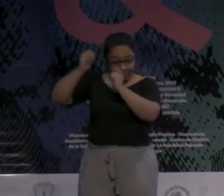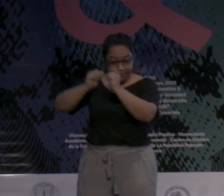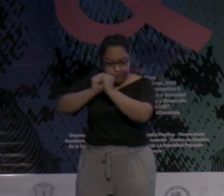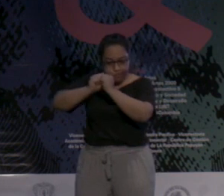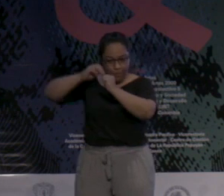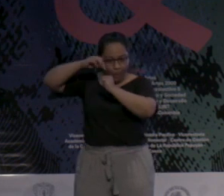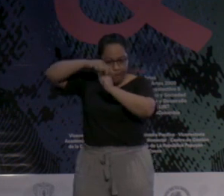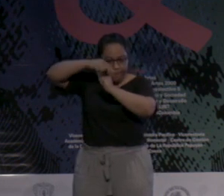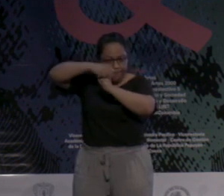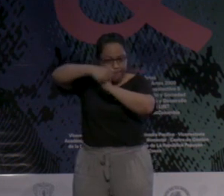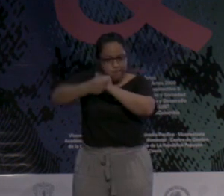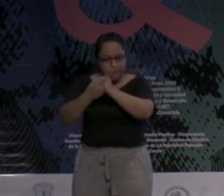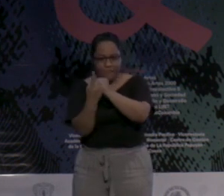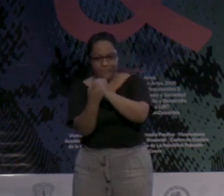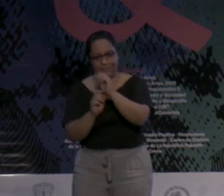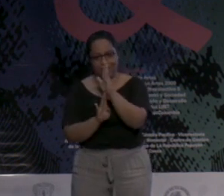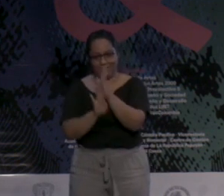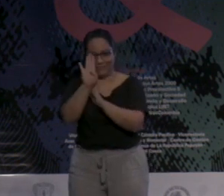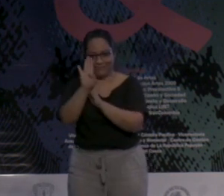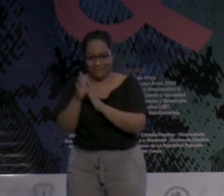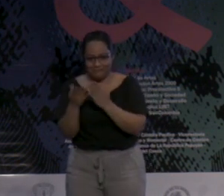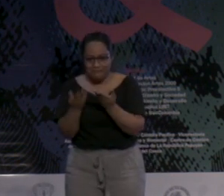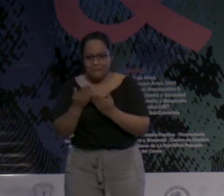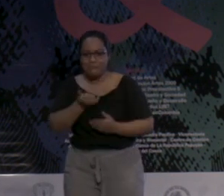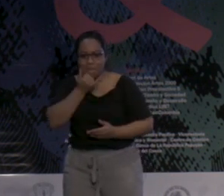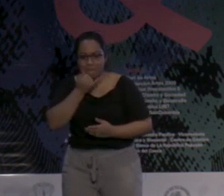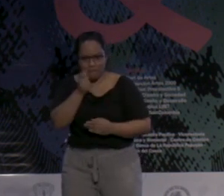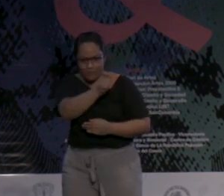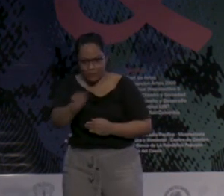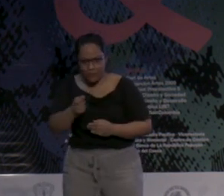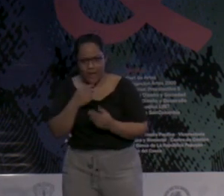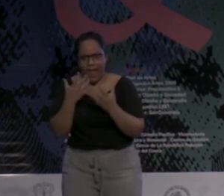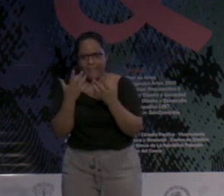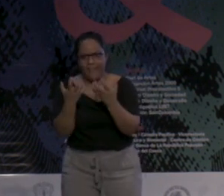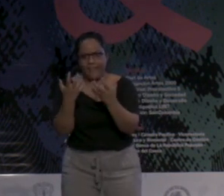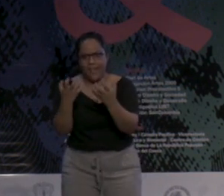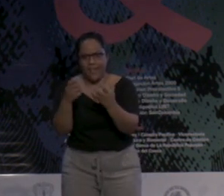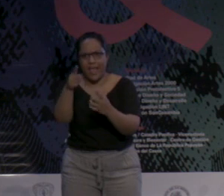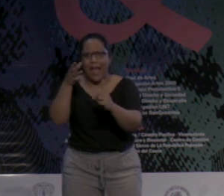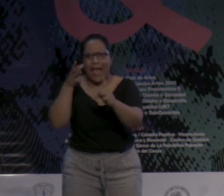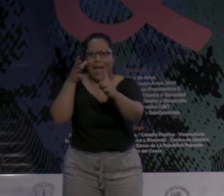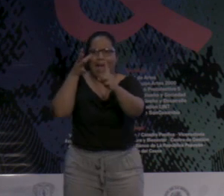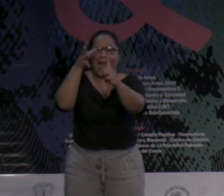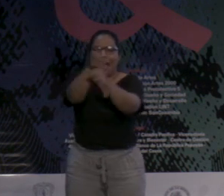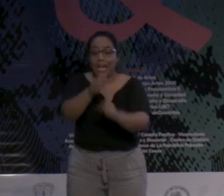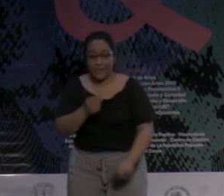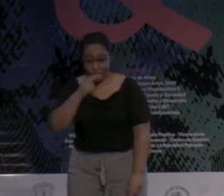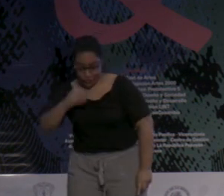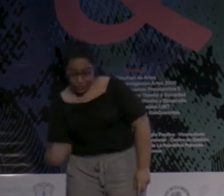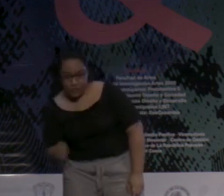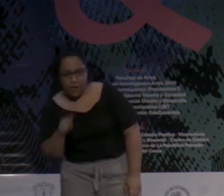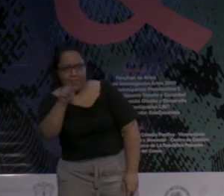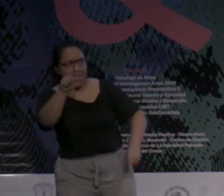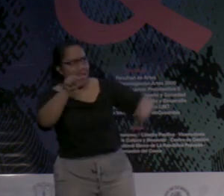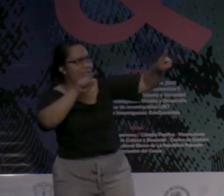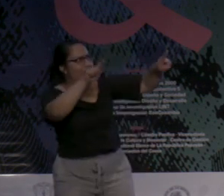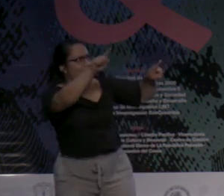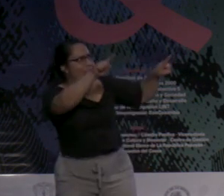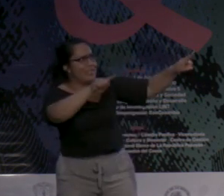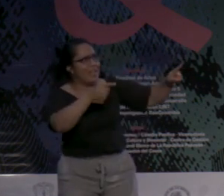condición en nosotros, nuestra percepción quiere las cosas que todavía no podemos lograr. El niño señala con el dedo las cosas que no puede